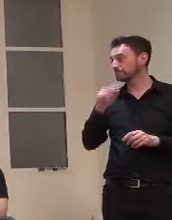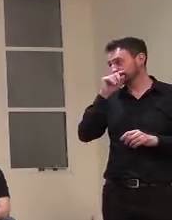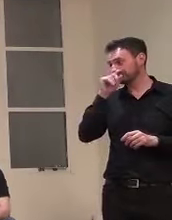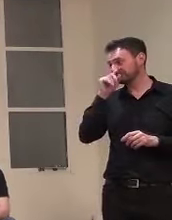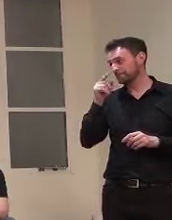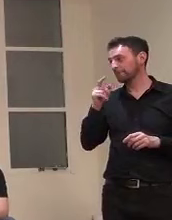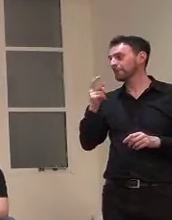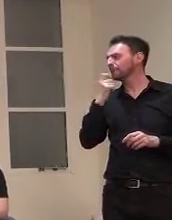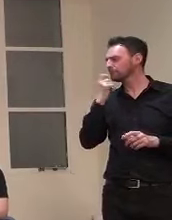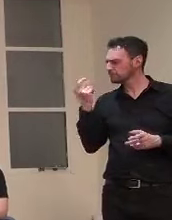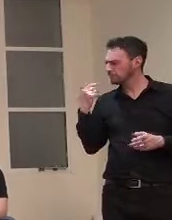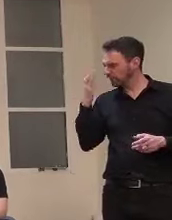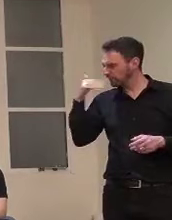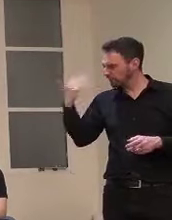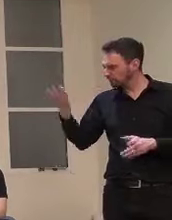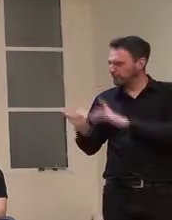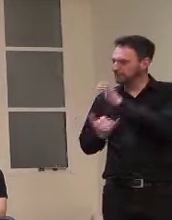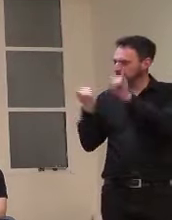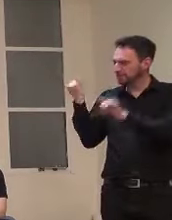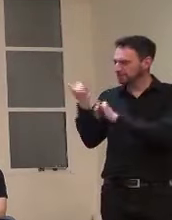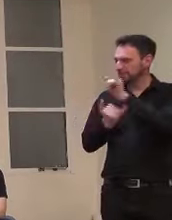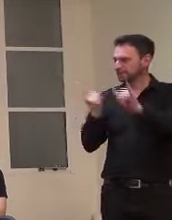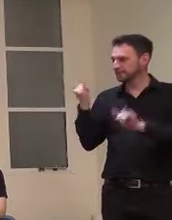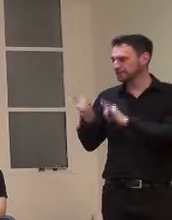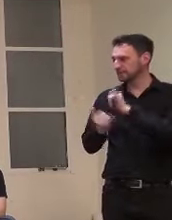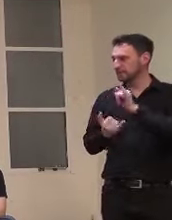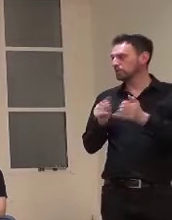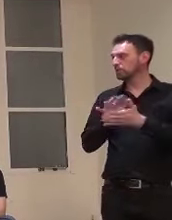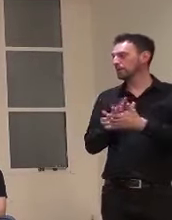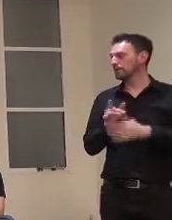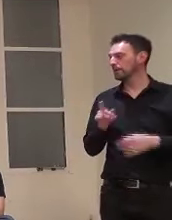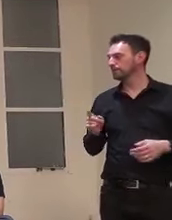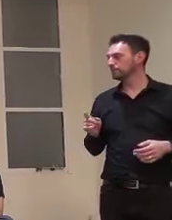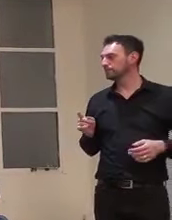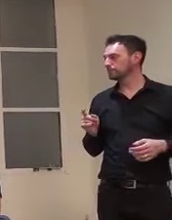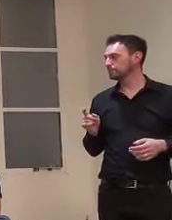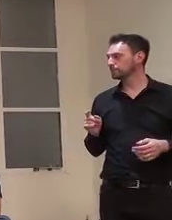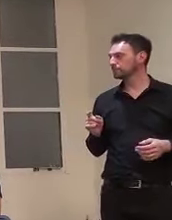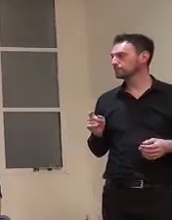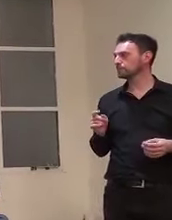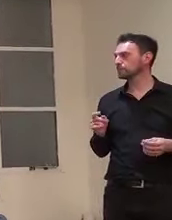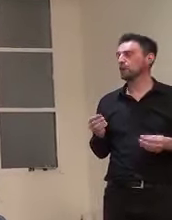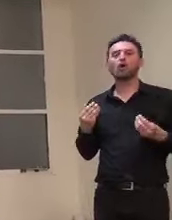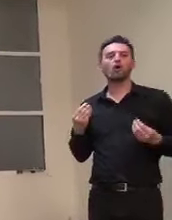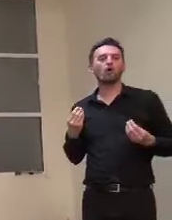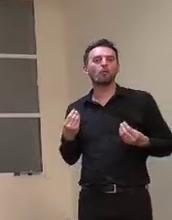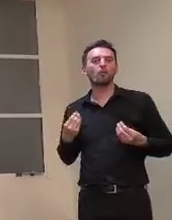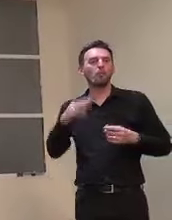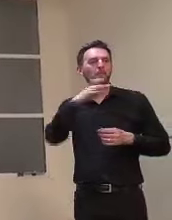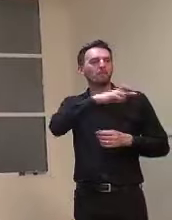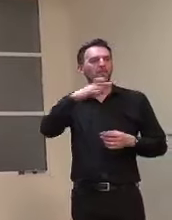puedes iluminar respecto de cómo juega